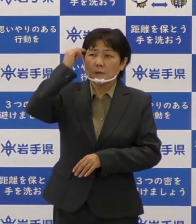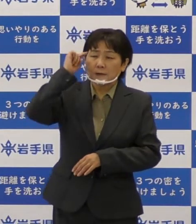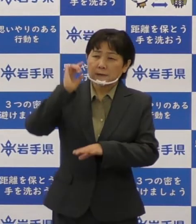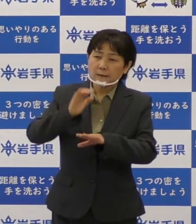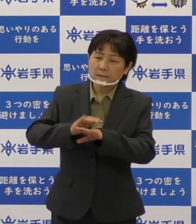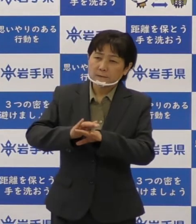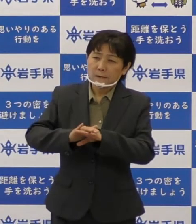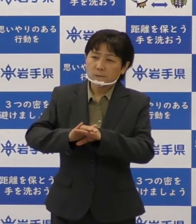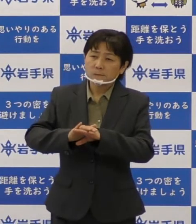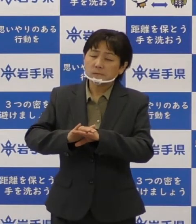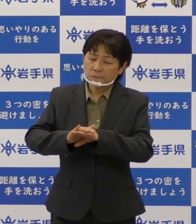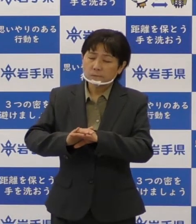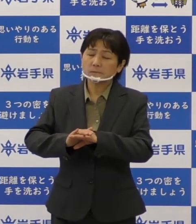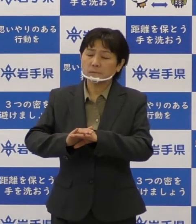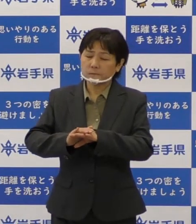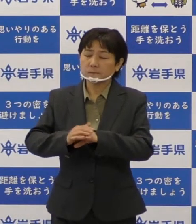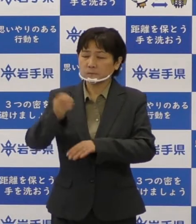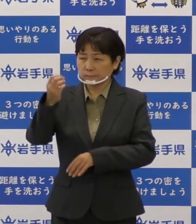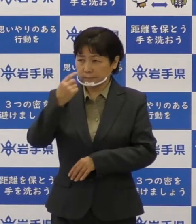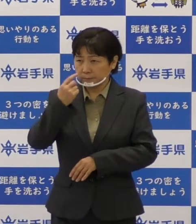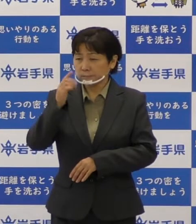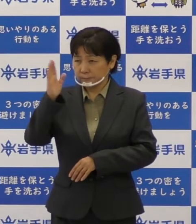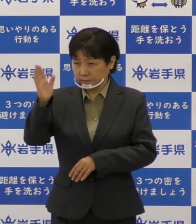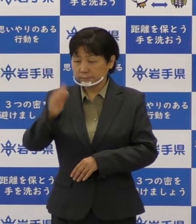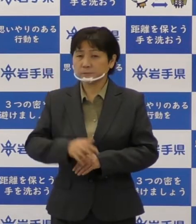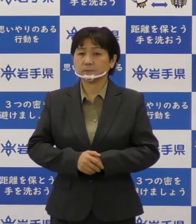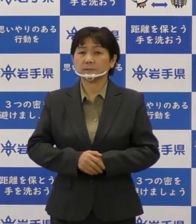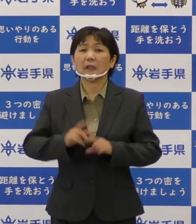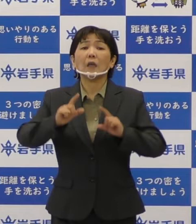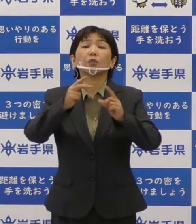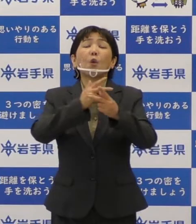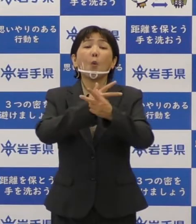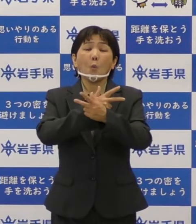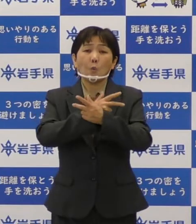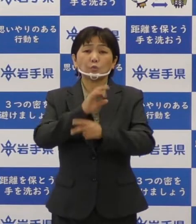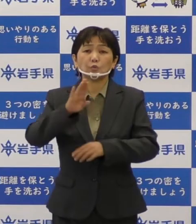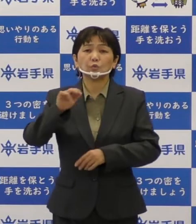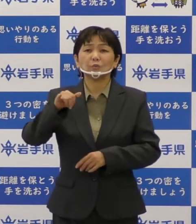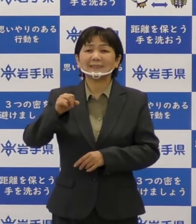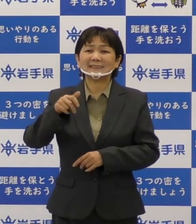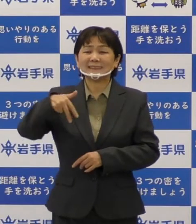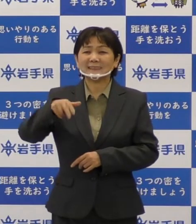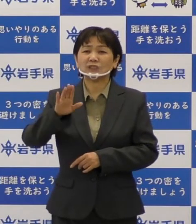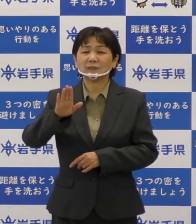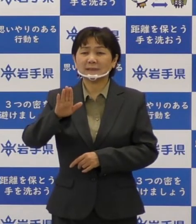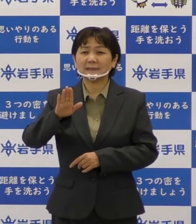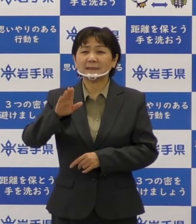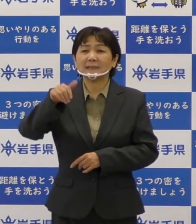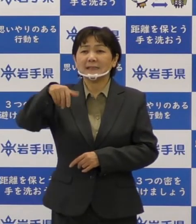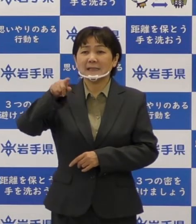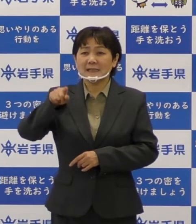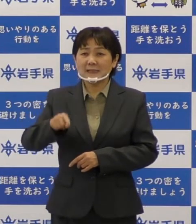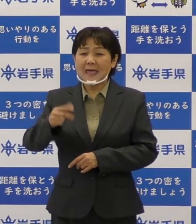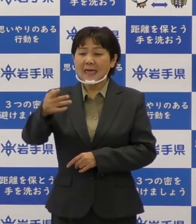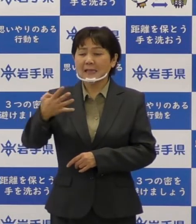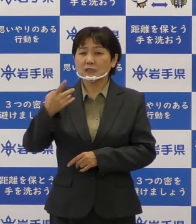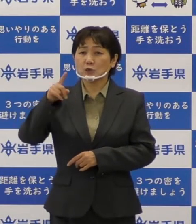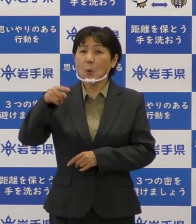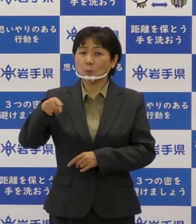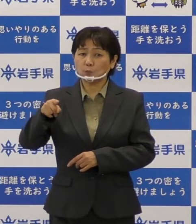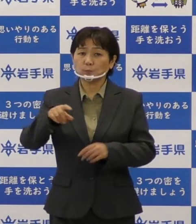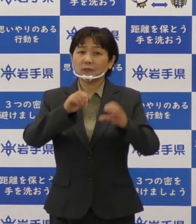しいでしょうか。 はい、東北ディステンションキャンペーンは、東日本大震災から10